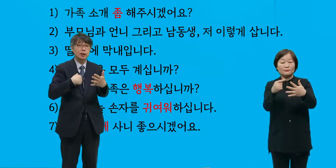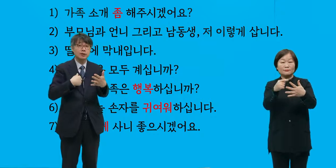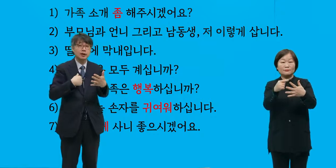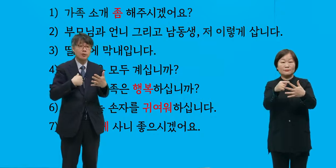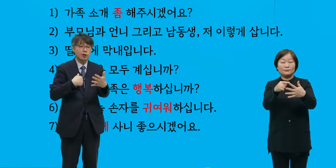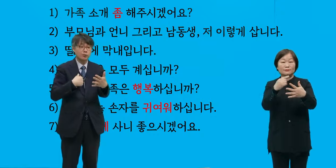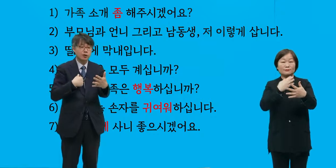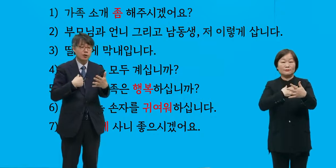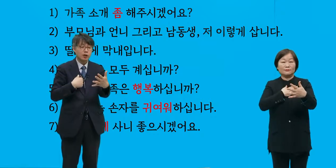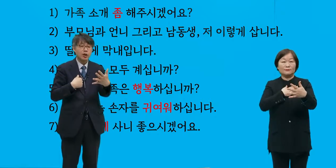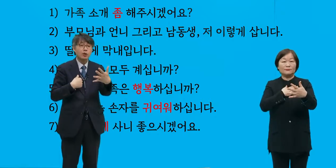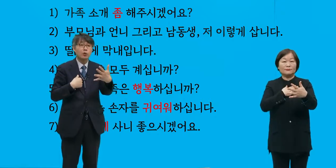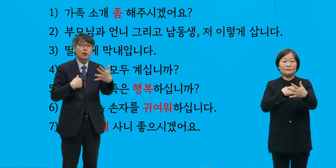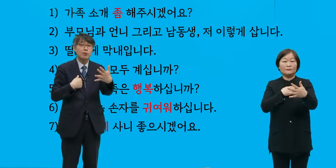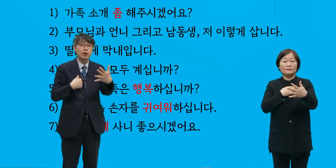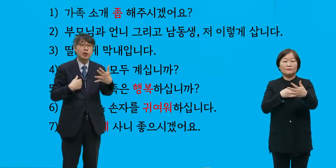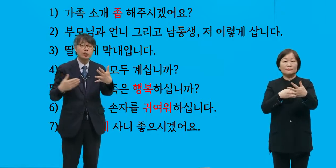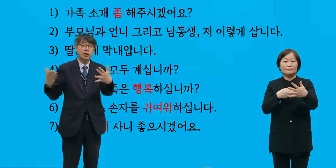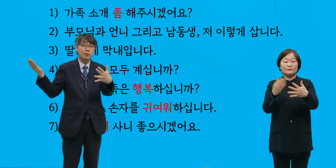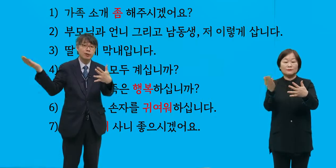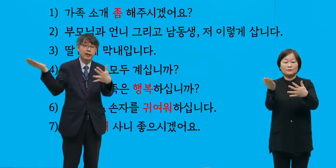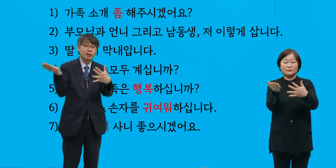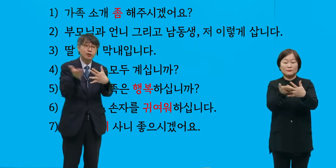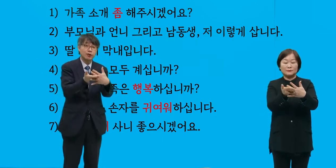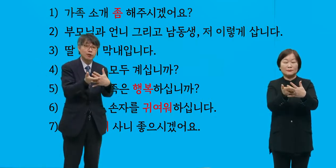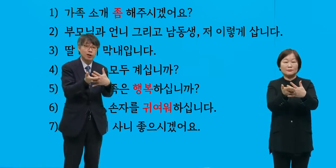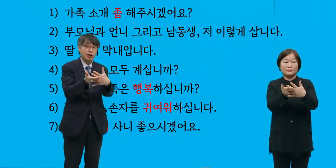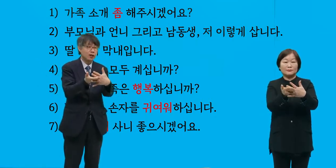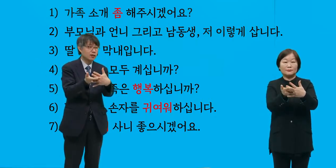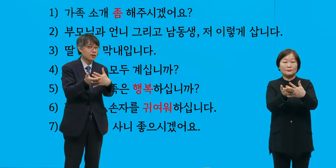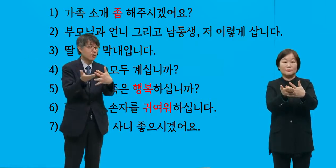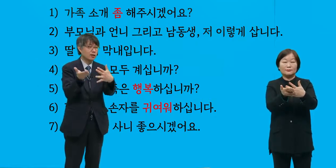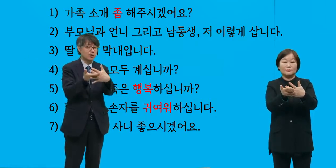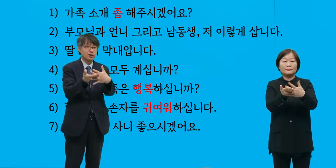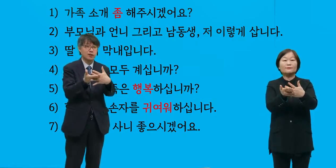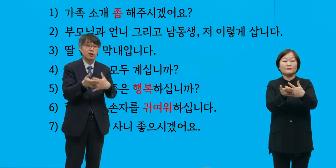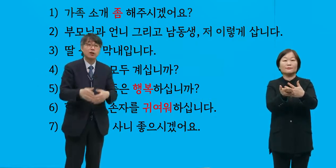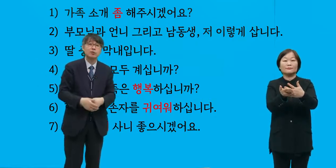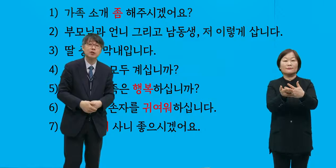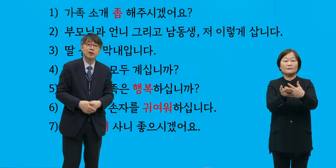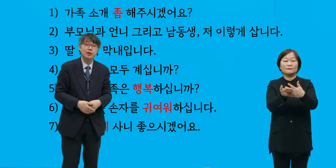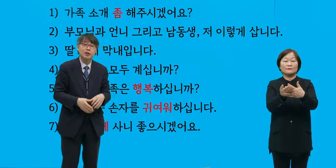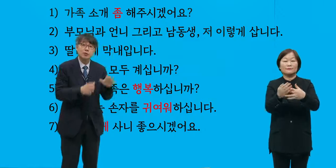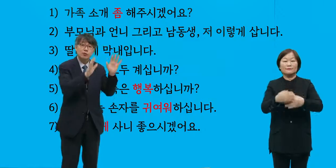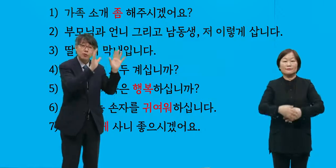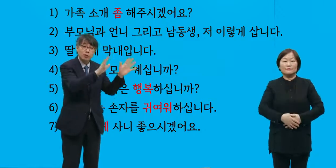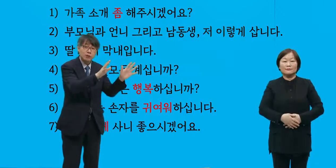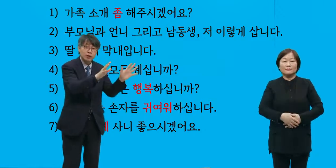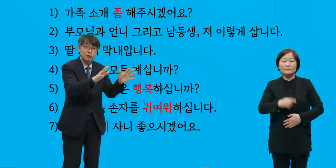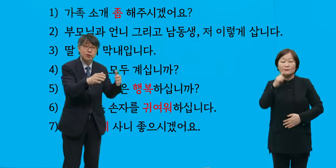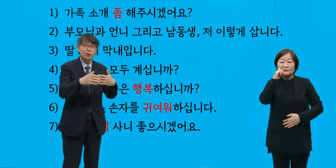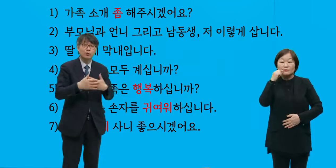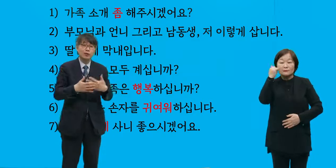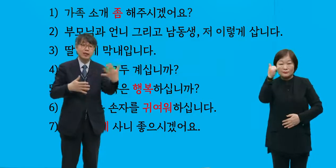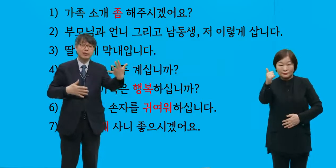제로 표현하면 되고요. 그렇게 세 명이라고 생각하면 딱 끊어주세요. 이렇게 세 명까지 이렇게. 그러면 이제 부모님 계시고 우리